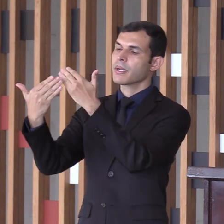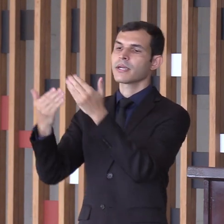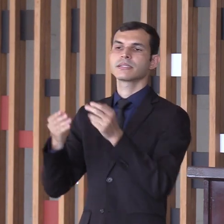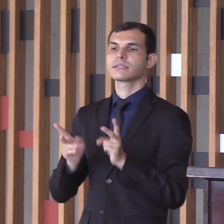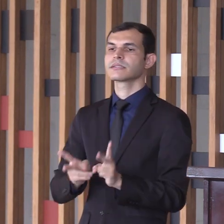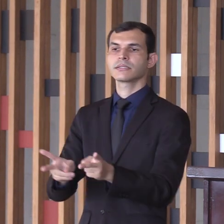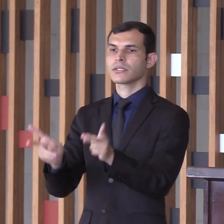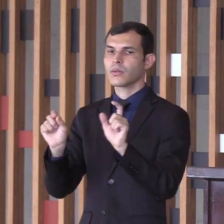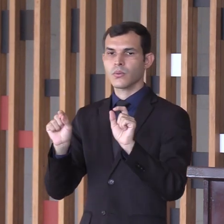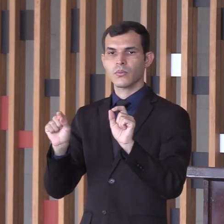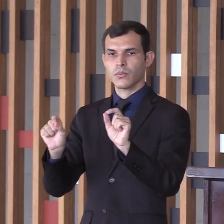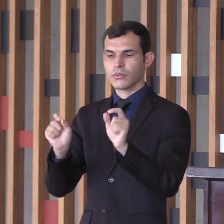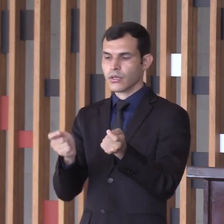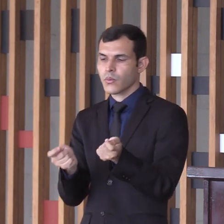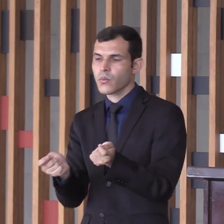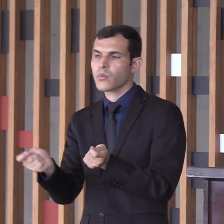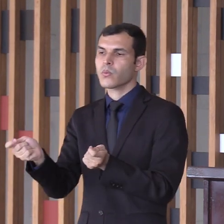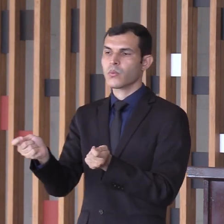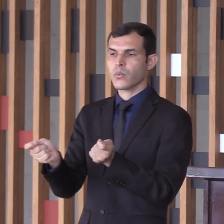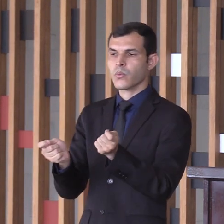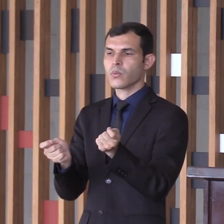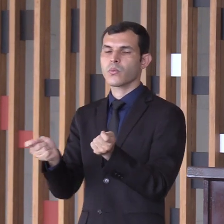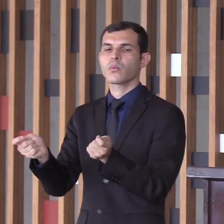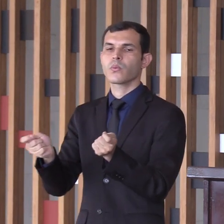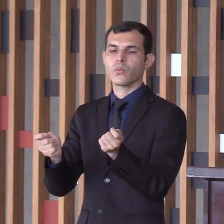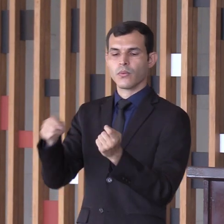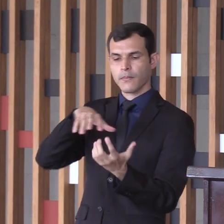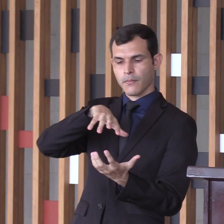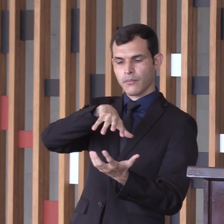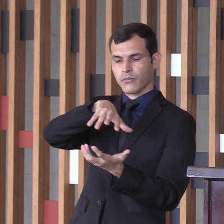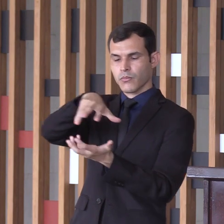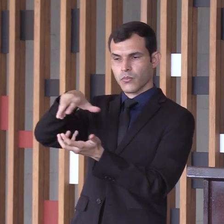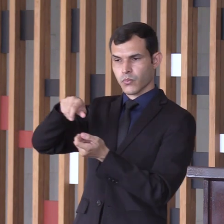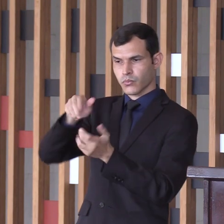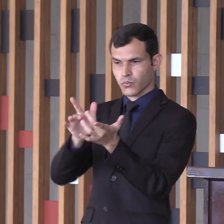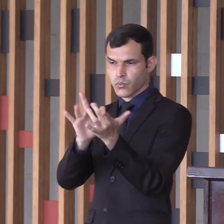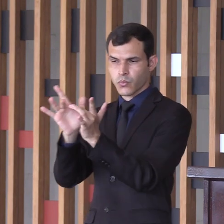com as representações diplomáticas do Brasil no exterior.